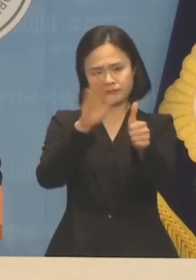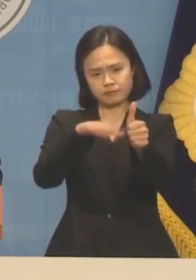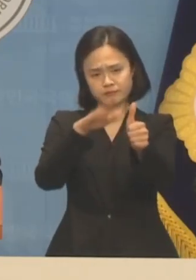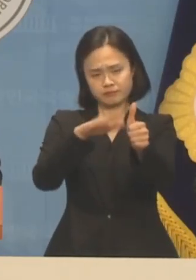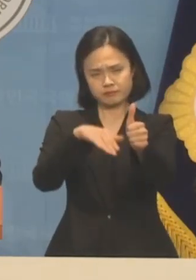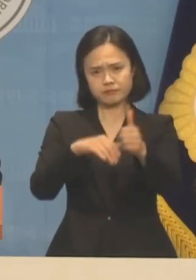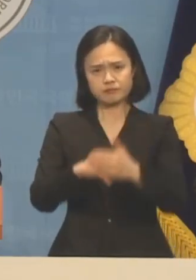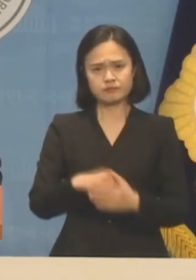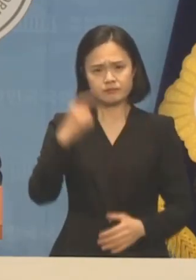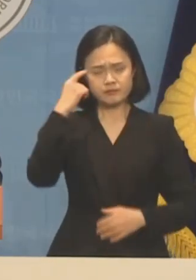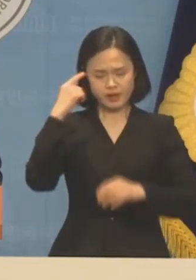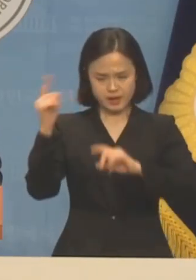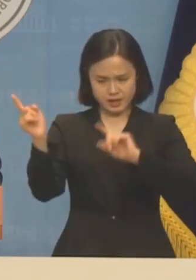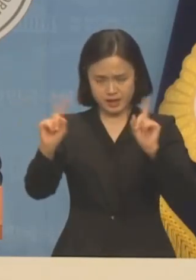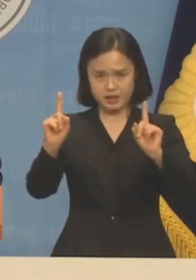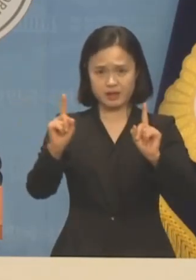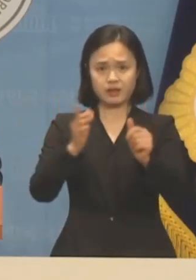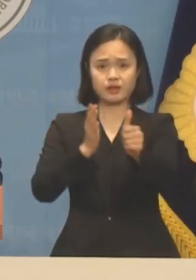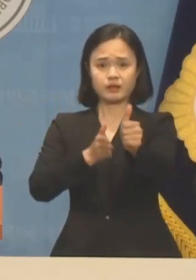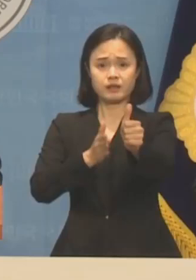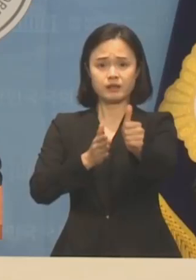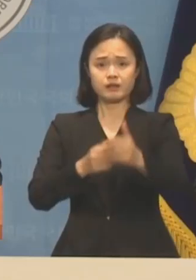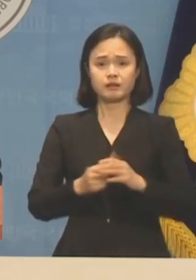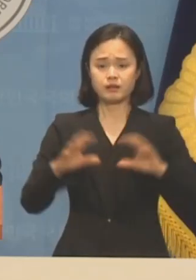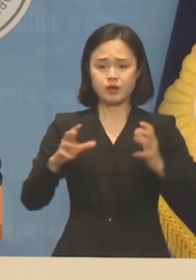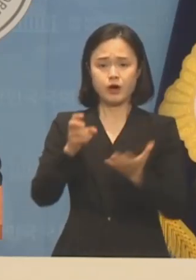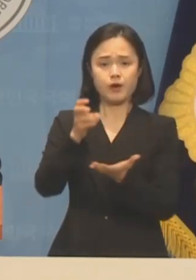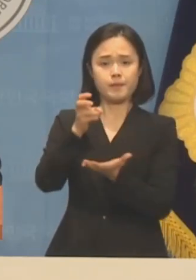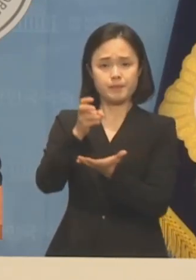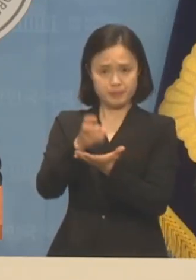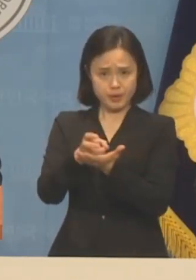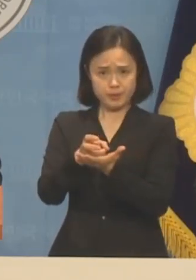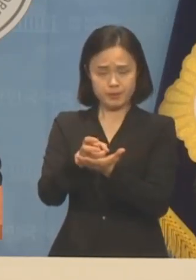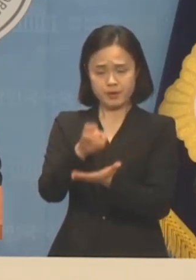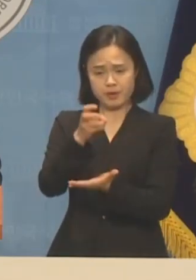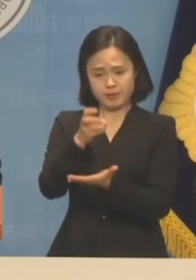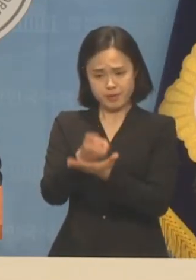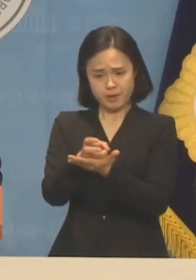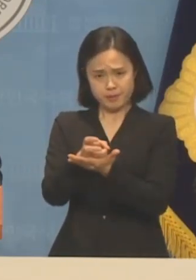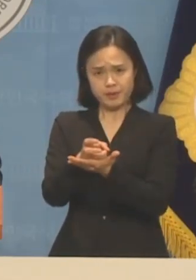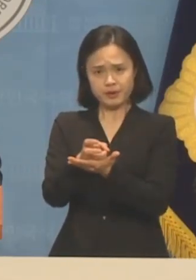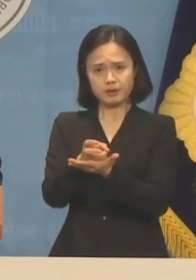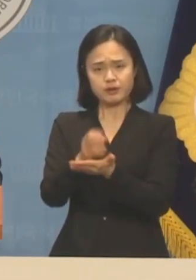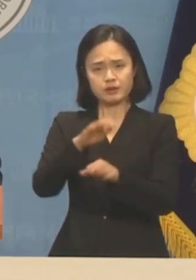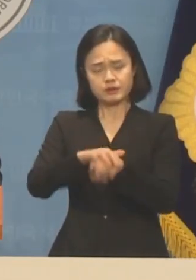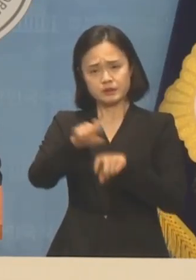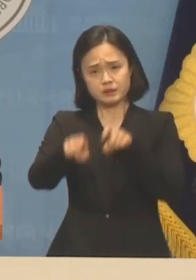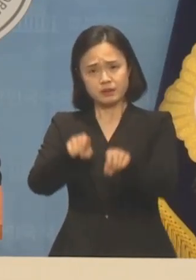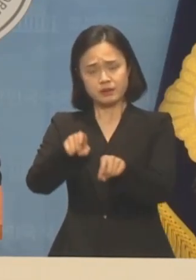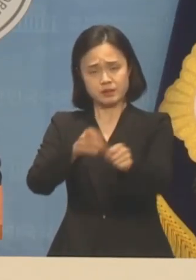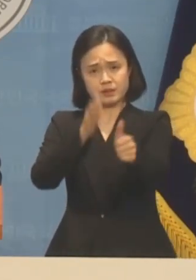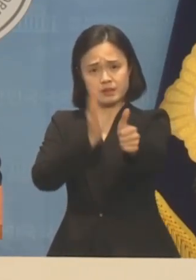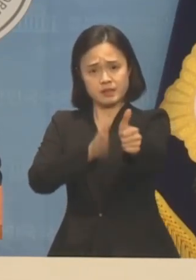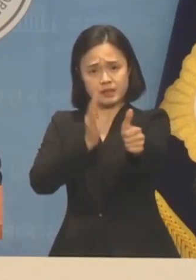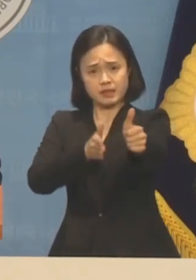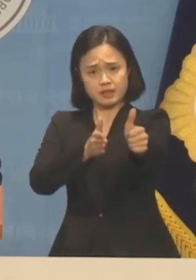하는 헌법과 법률의 요구사항을 제대로 이행할 것을 저희들이 눈을